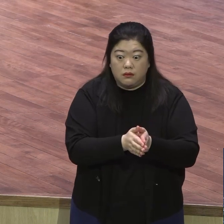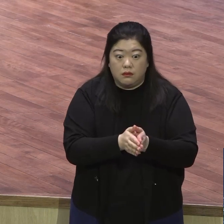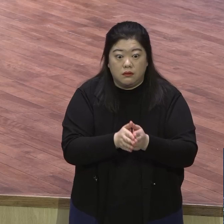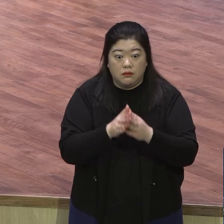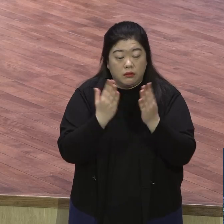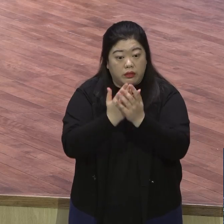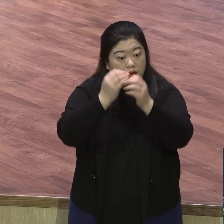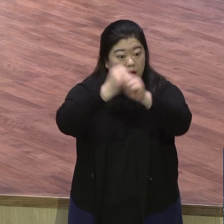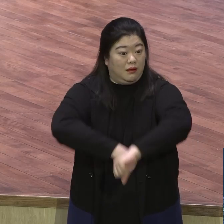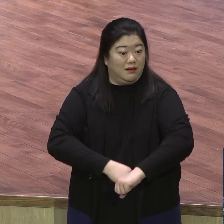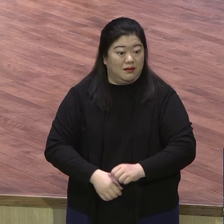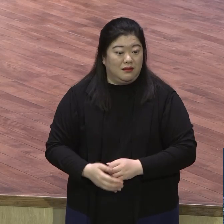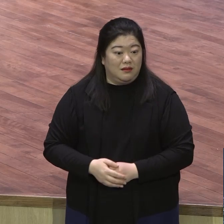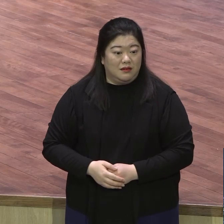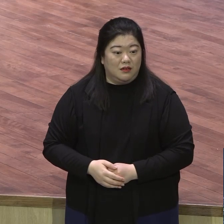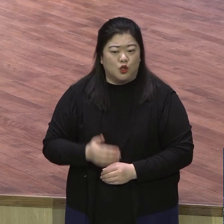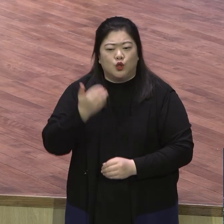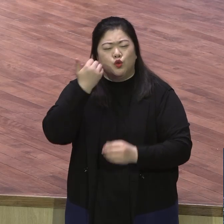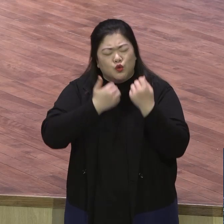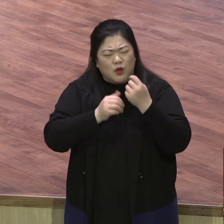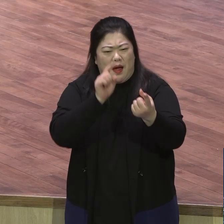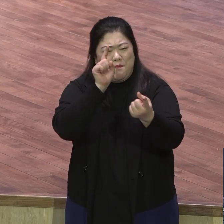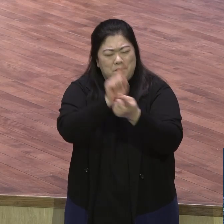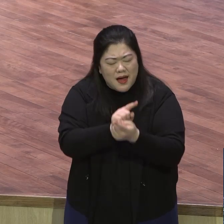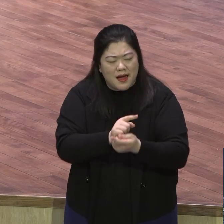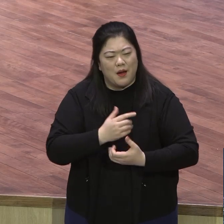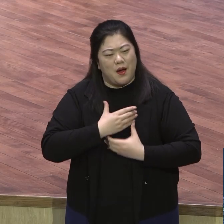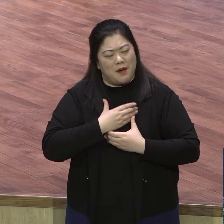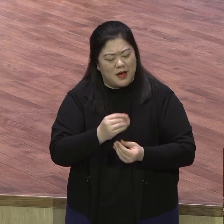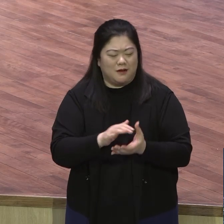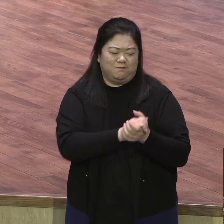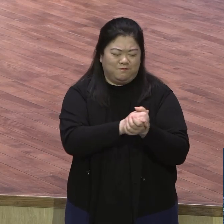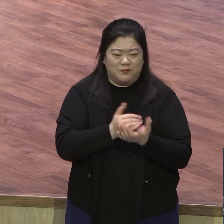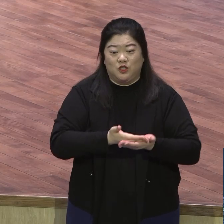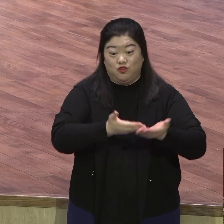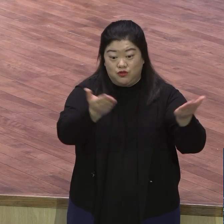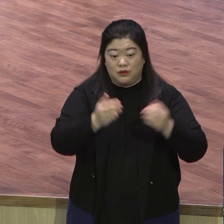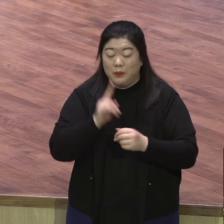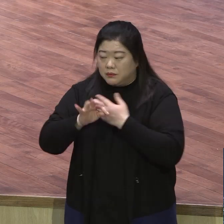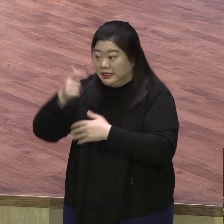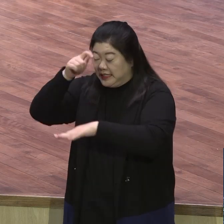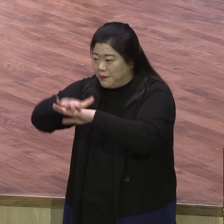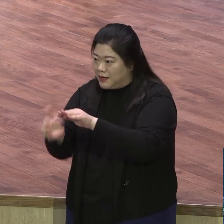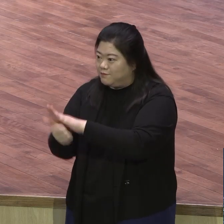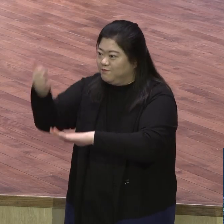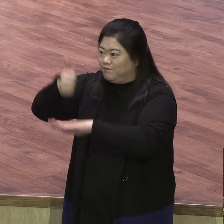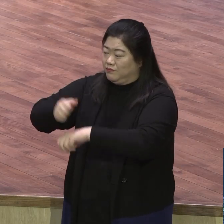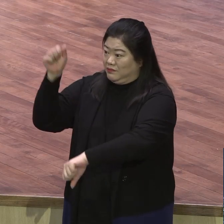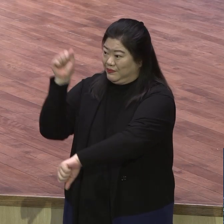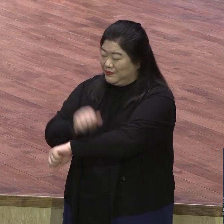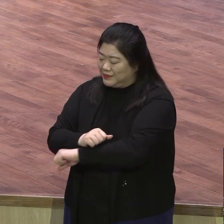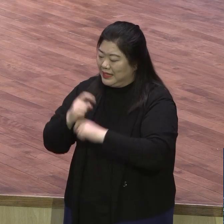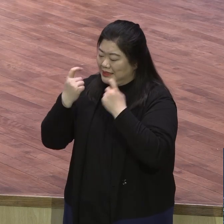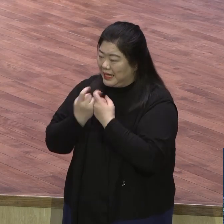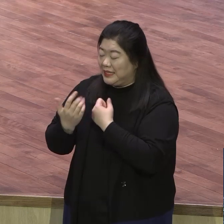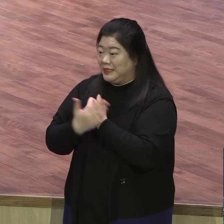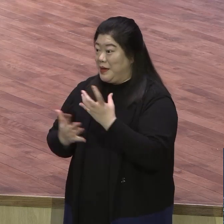가든지 그냥 토를 만나든지 화해하고 화평 세상 말로 인기 짱이에요. 그게 진짜 예수 잘 믿는 사람이에요.